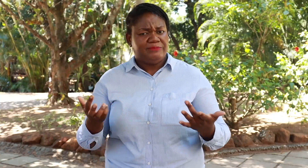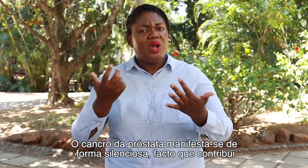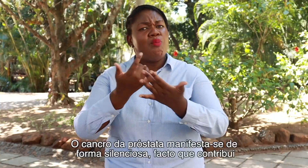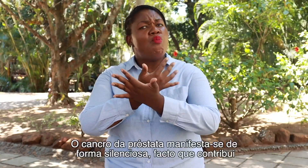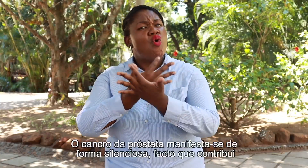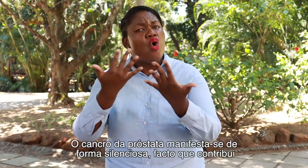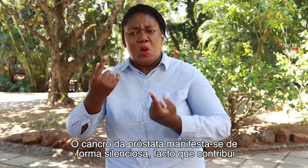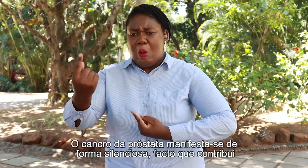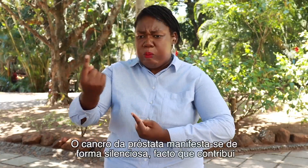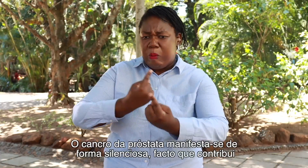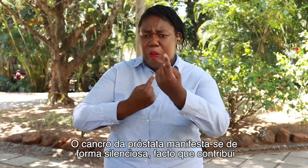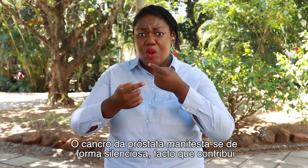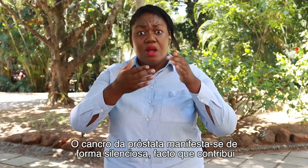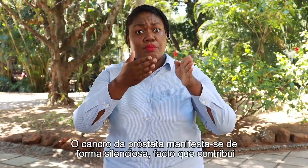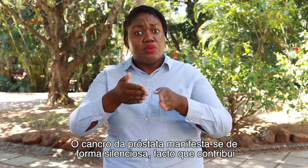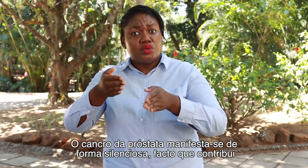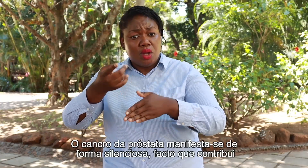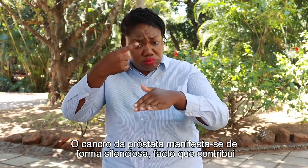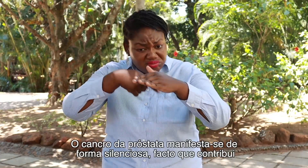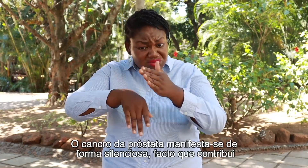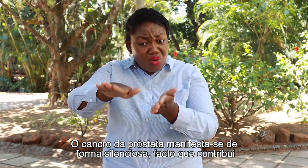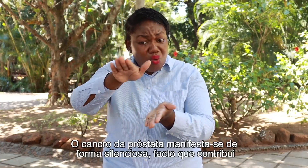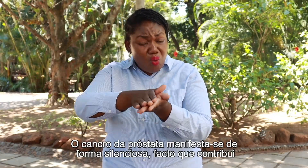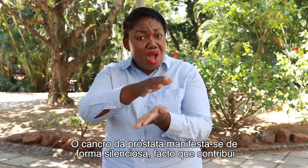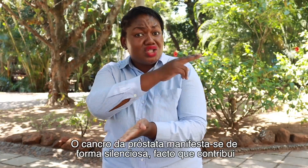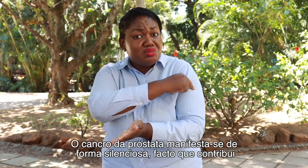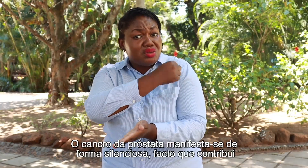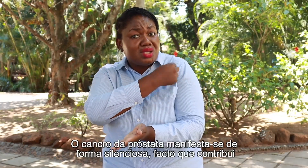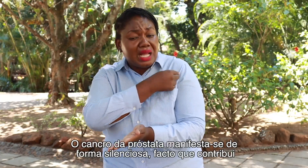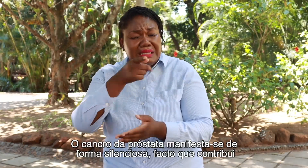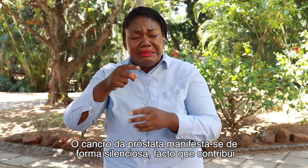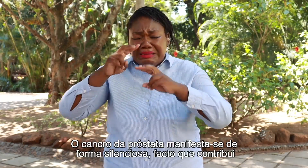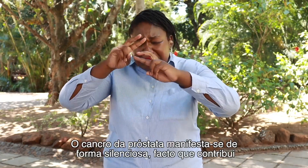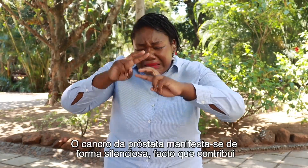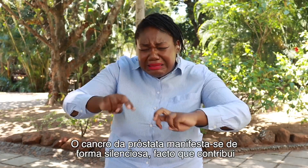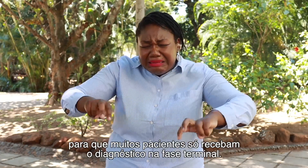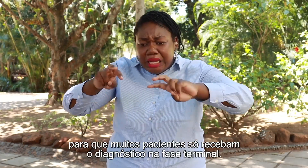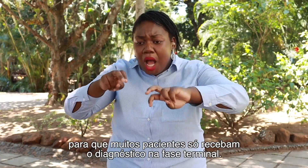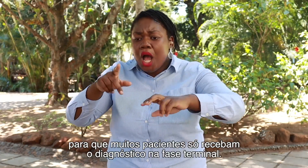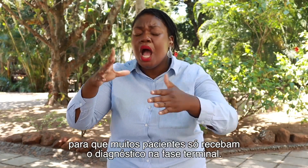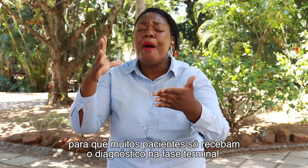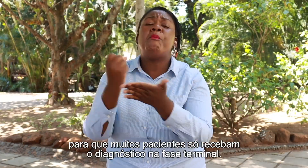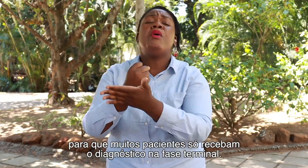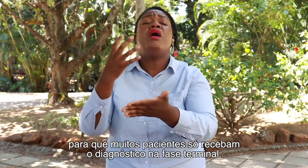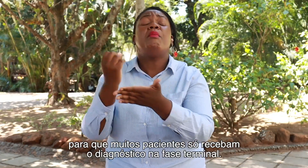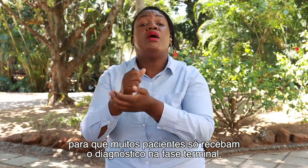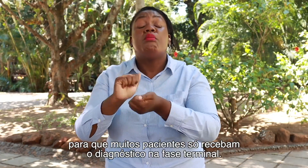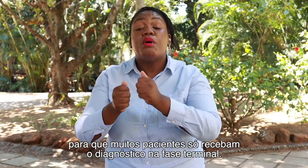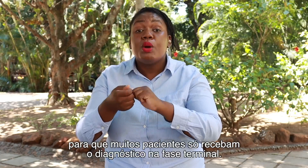O cancro da próstata manifesta-se de forma silenciosa, fato que contribui para que muitos pacientes só recebam